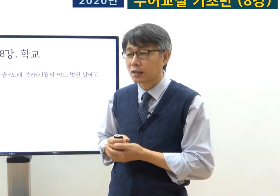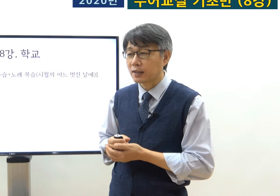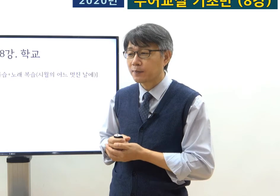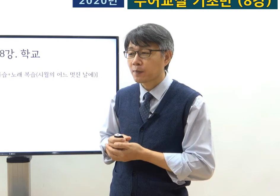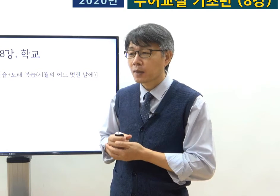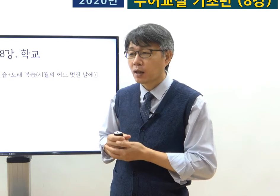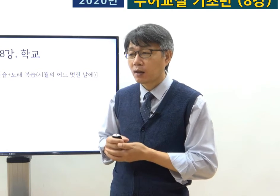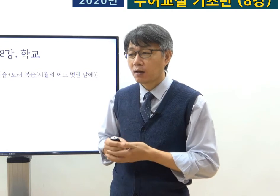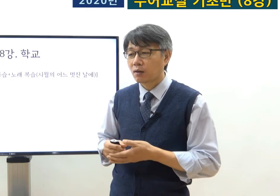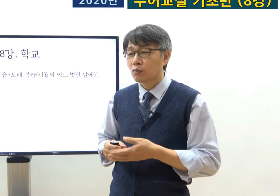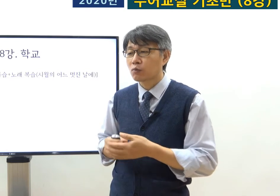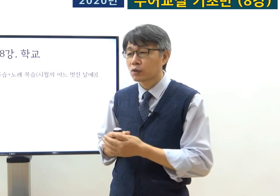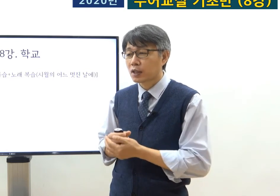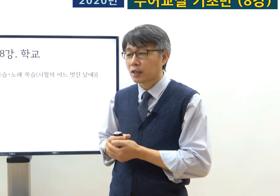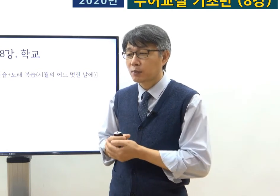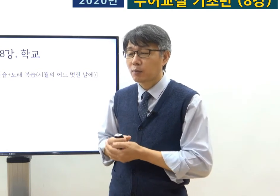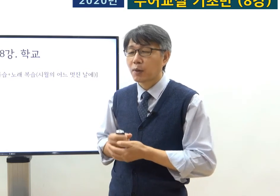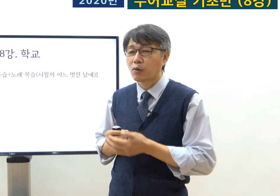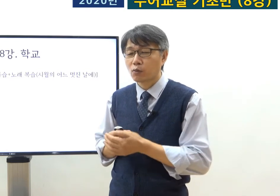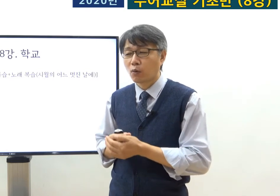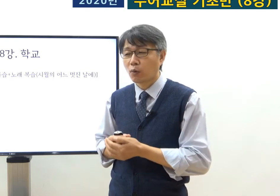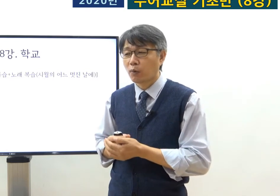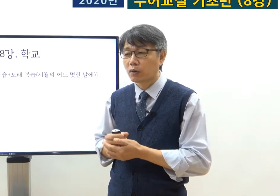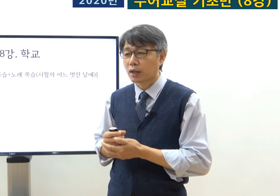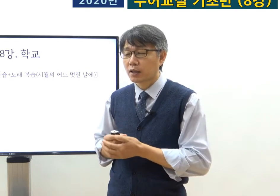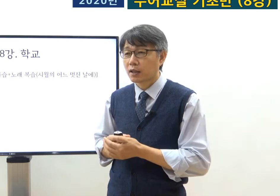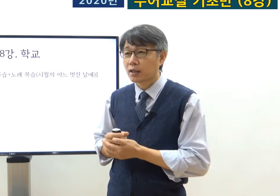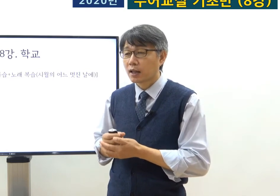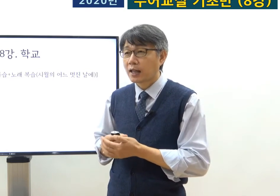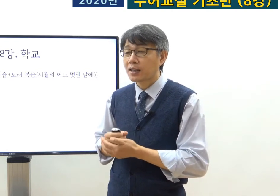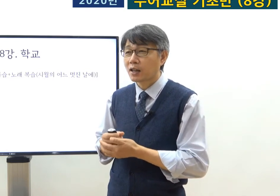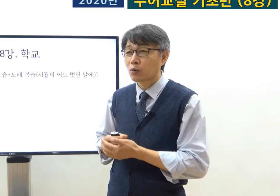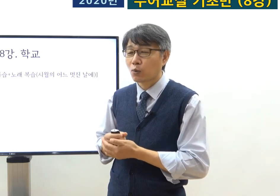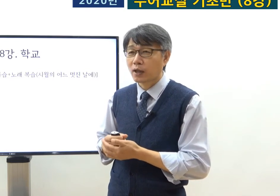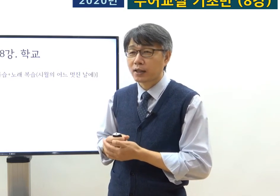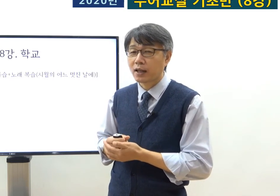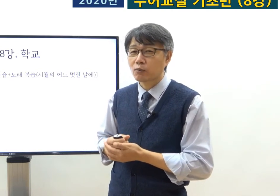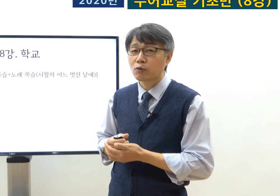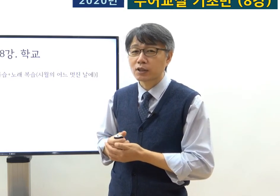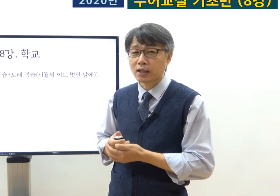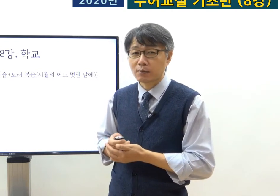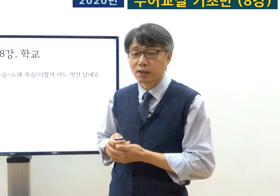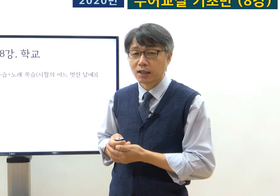찾았더니, 꿈꾸지 않으면 배우고, 이게 간디 학교 교과인데, 꿈꾸지 않으면 이라는,